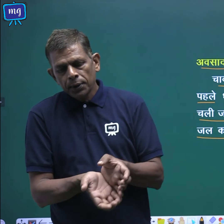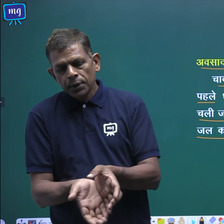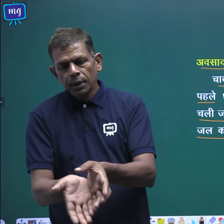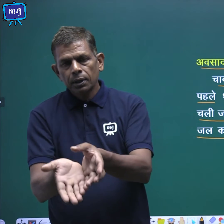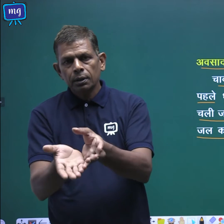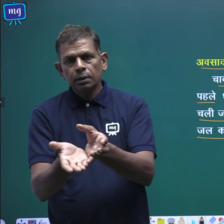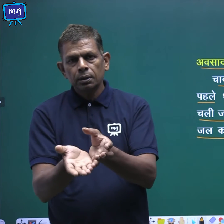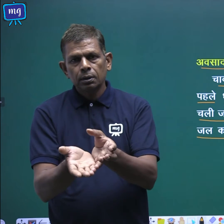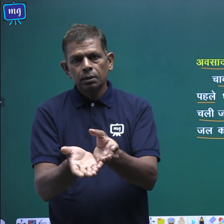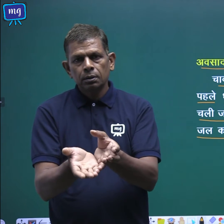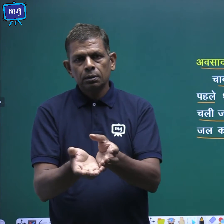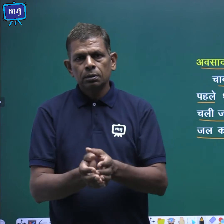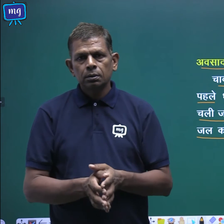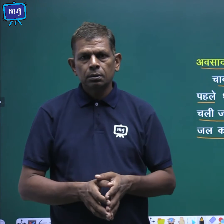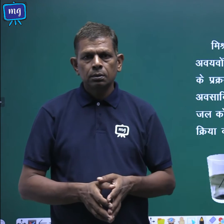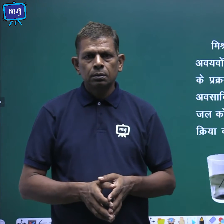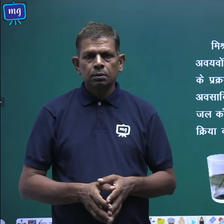निकालते हैं।